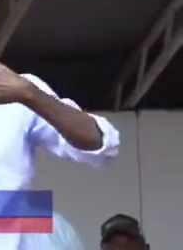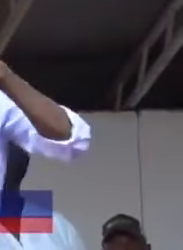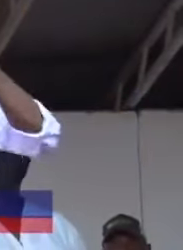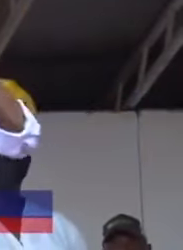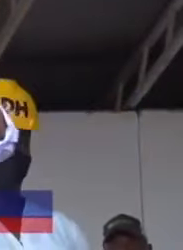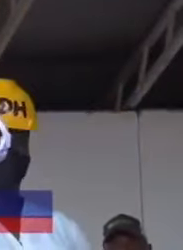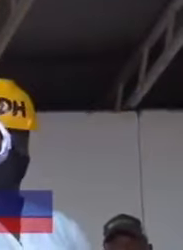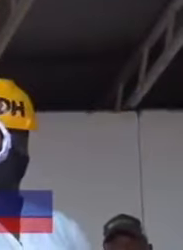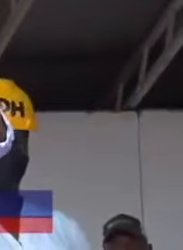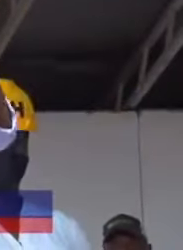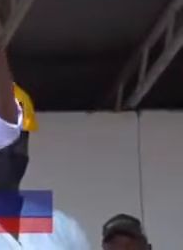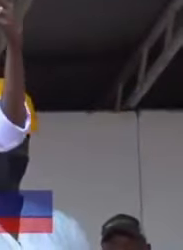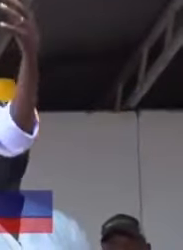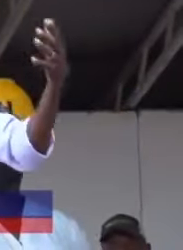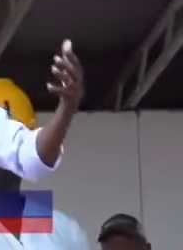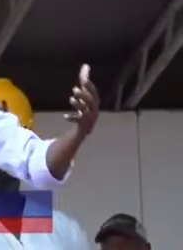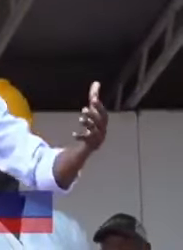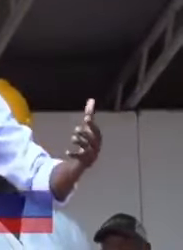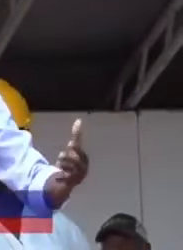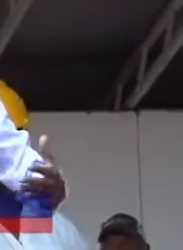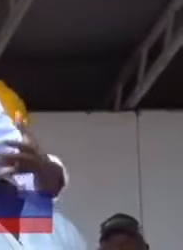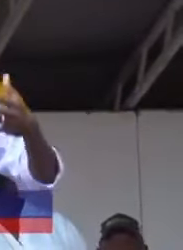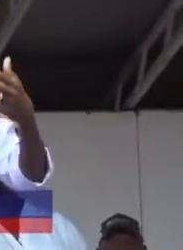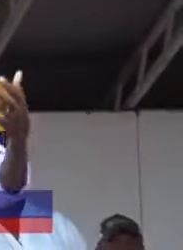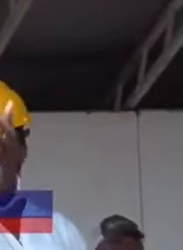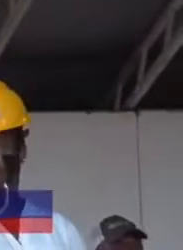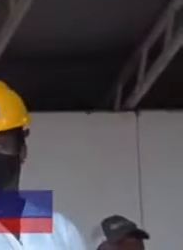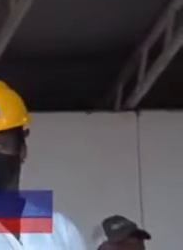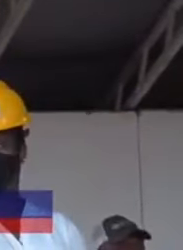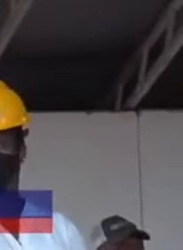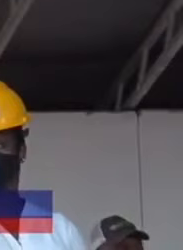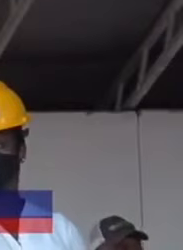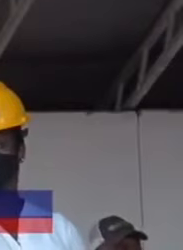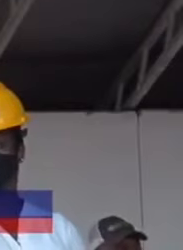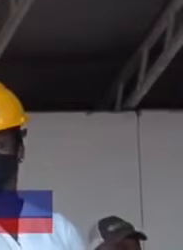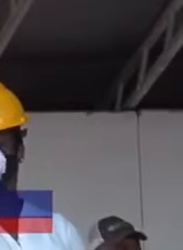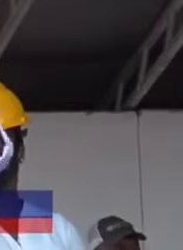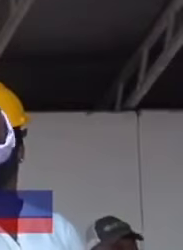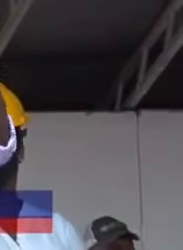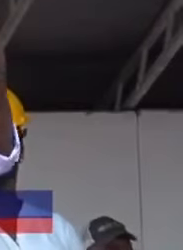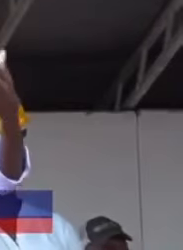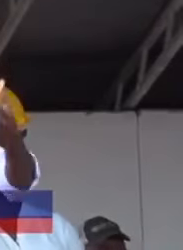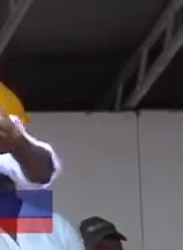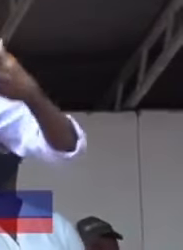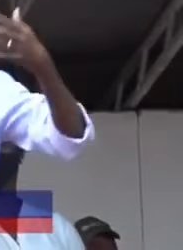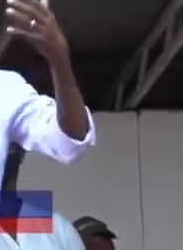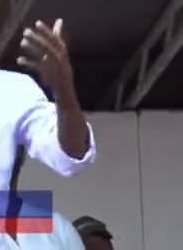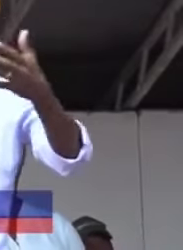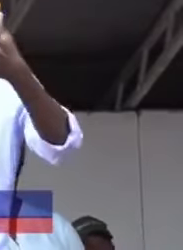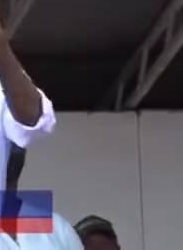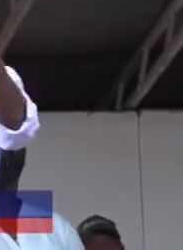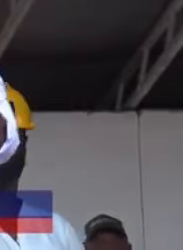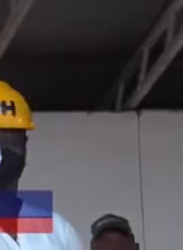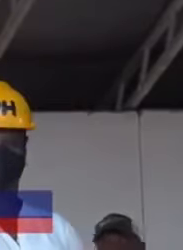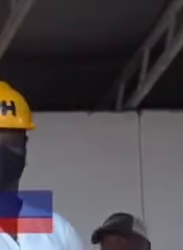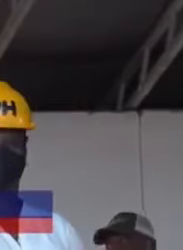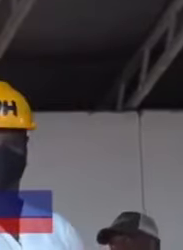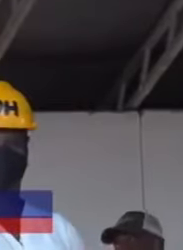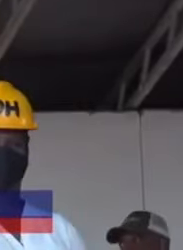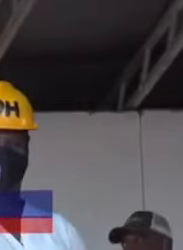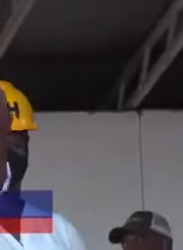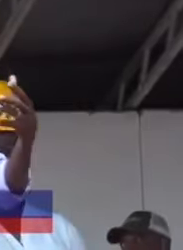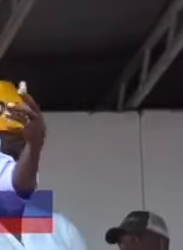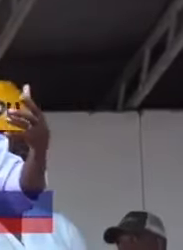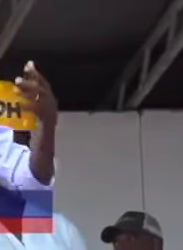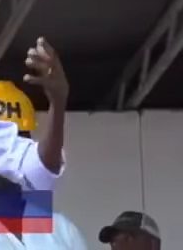nous commencer à faire un bon apprentissage. C'est ça où il est pour nous commencer dans la pédagogie de l'alternance démocratique.